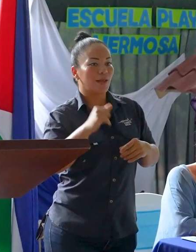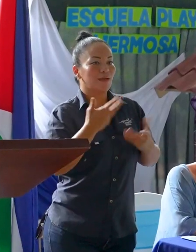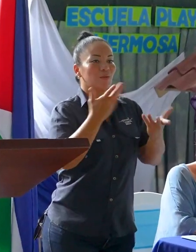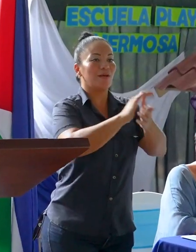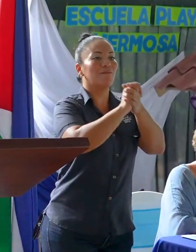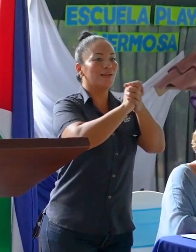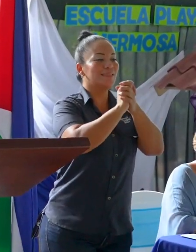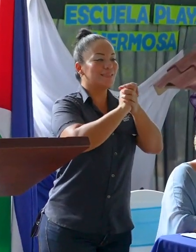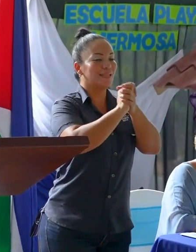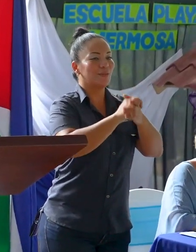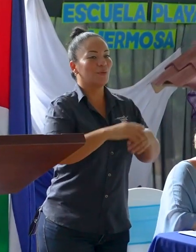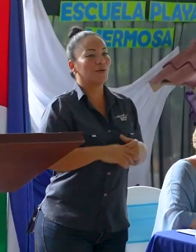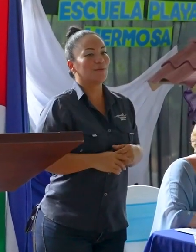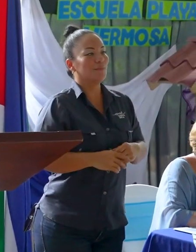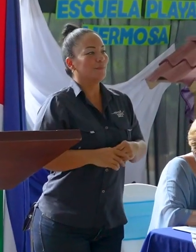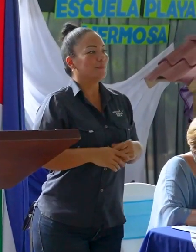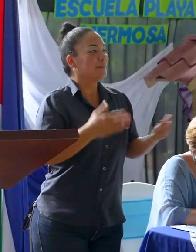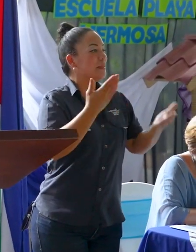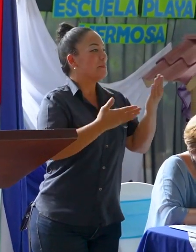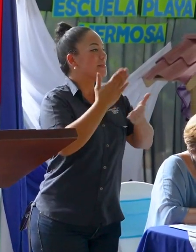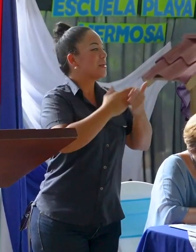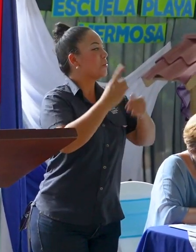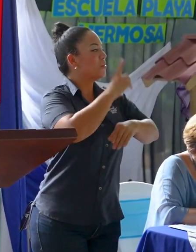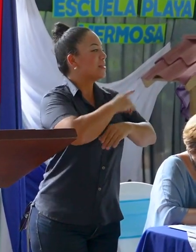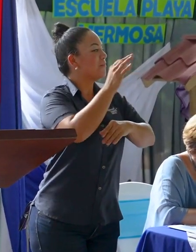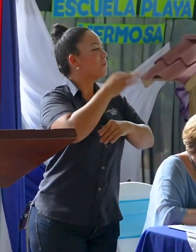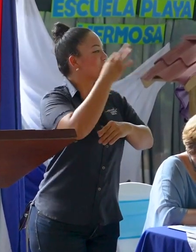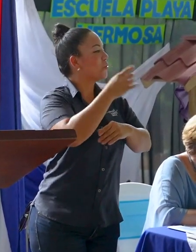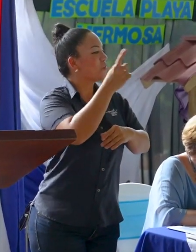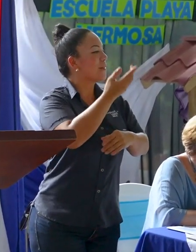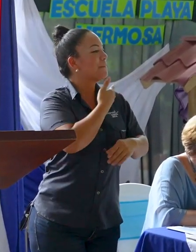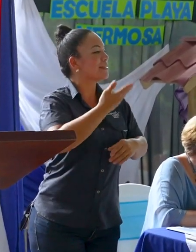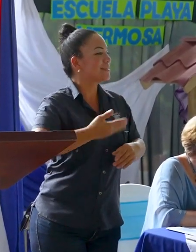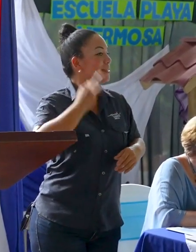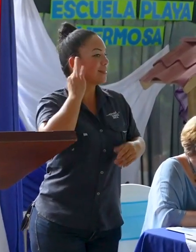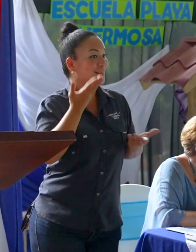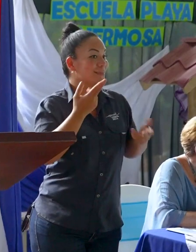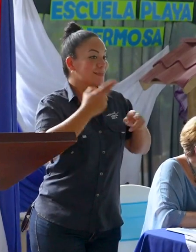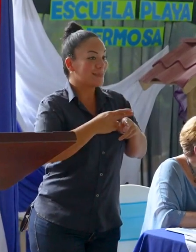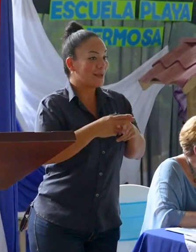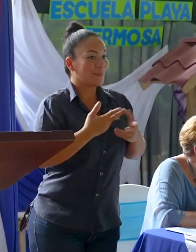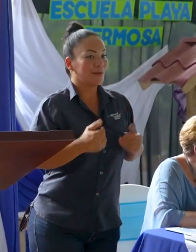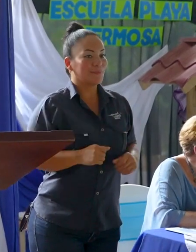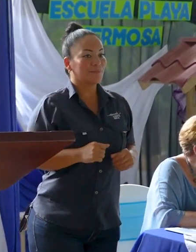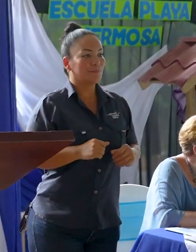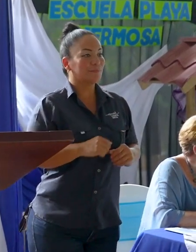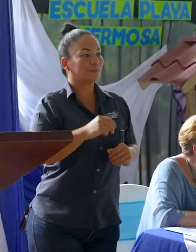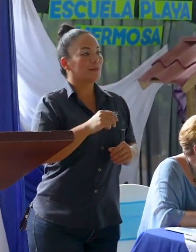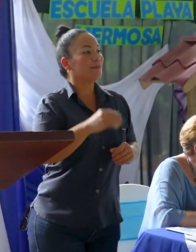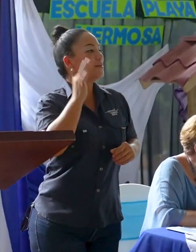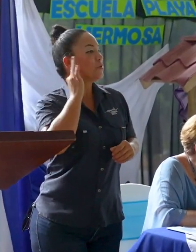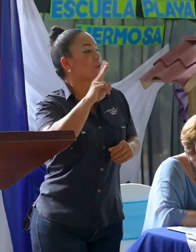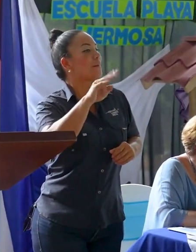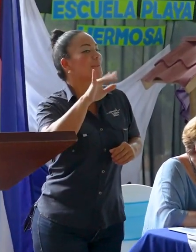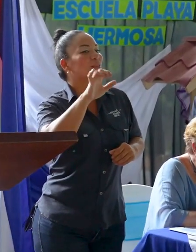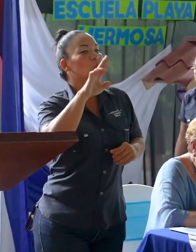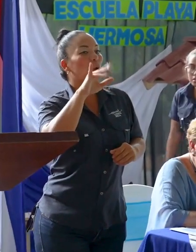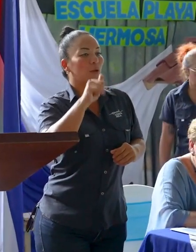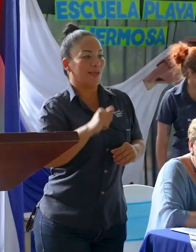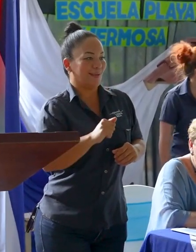La felicito. Tal vez algún día haya una presidenta que se llama Doña Victoria